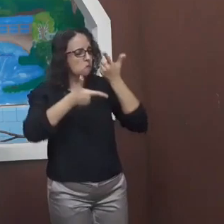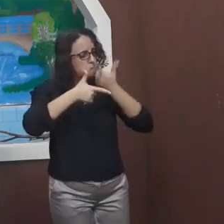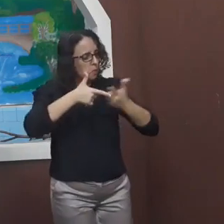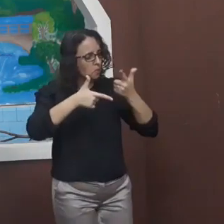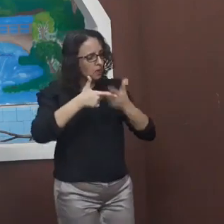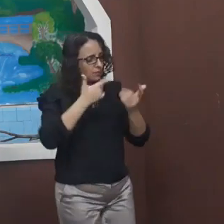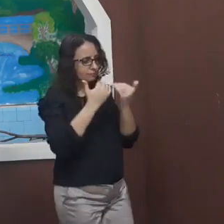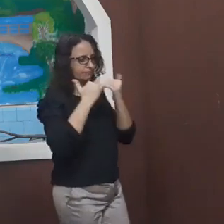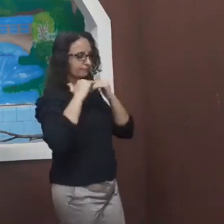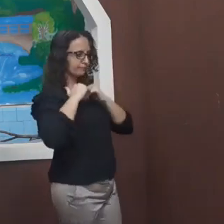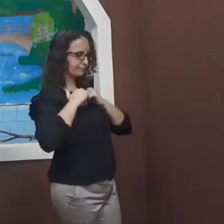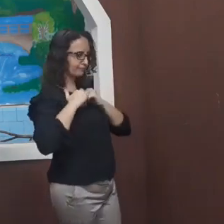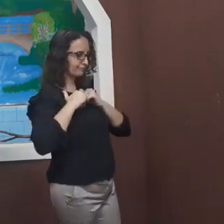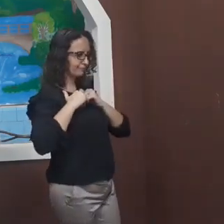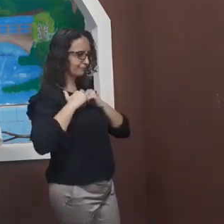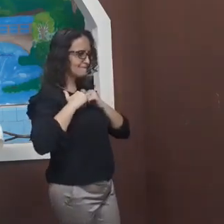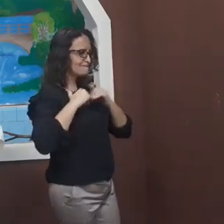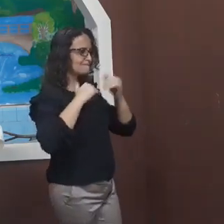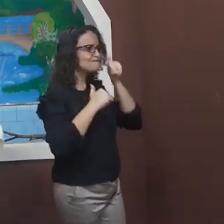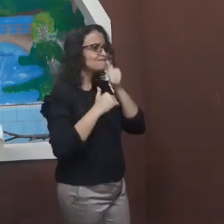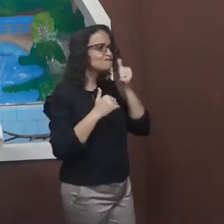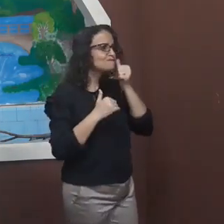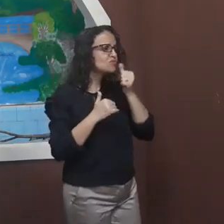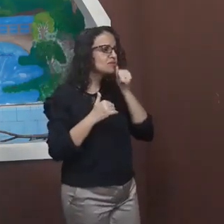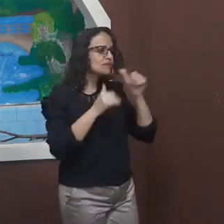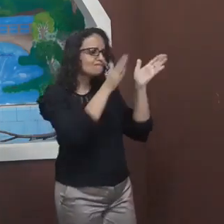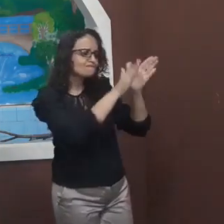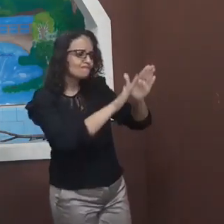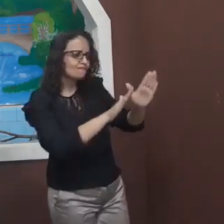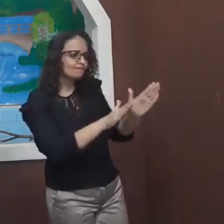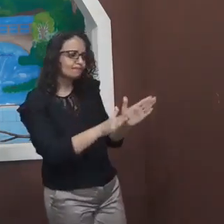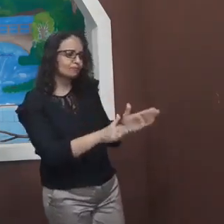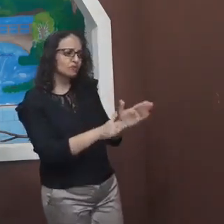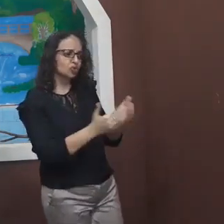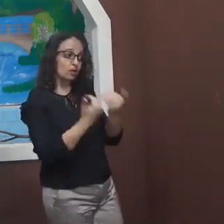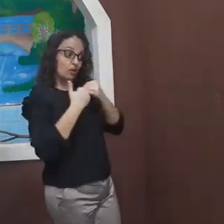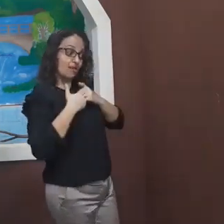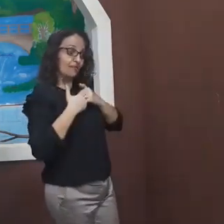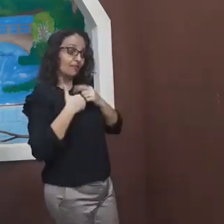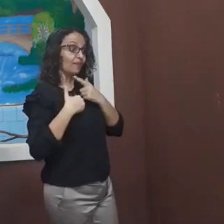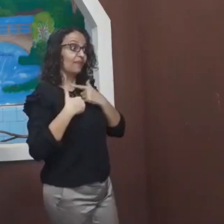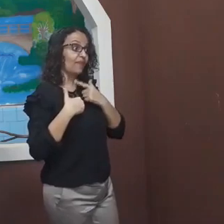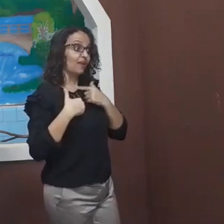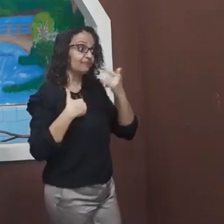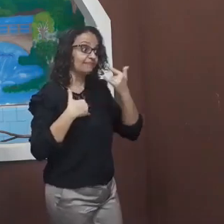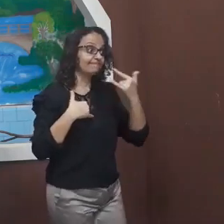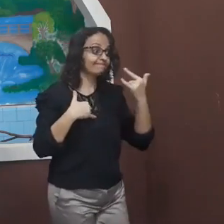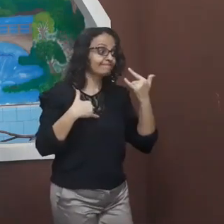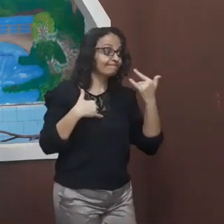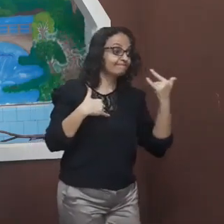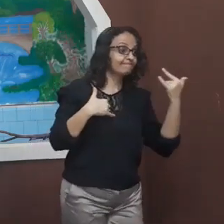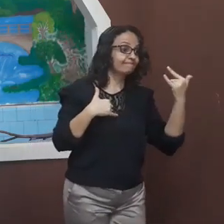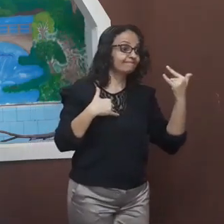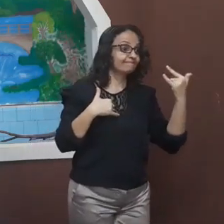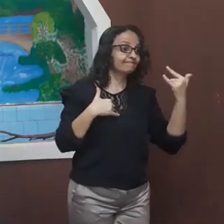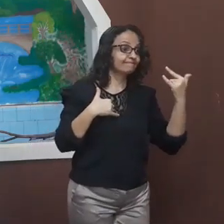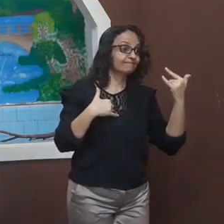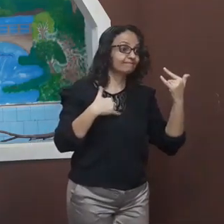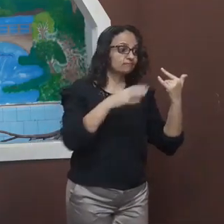problema com mulher que estava no seu coração. Ele deixou